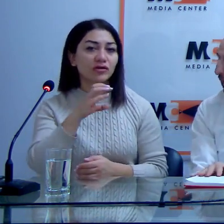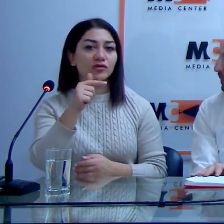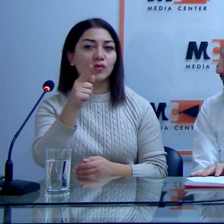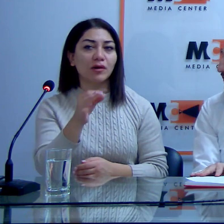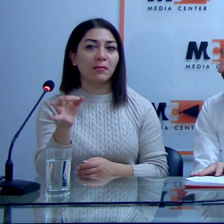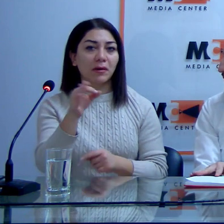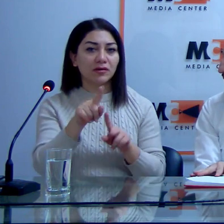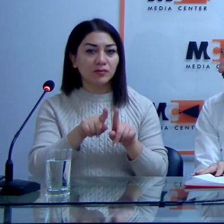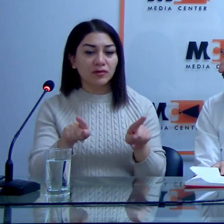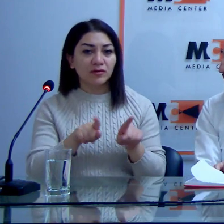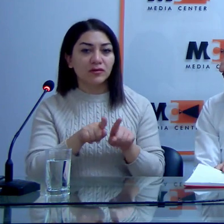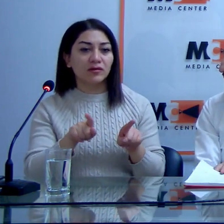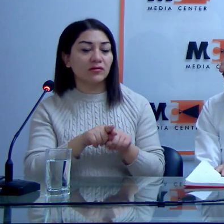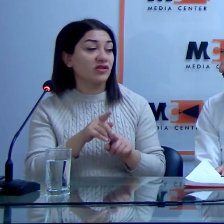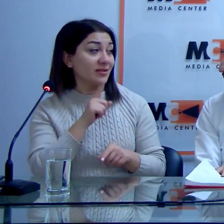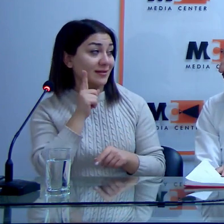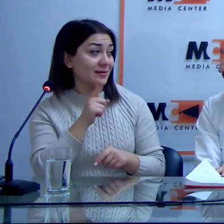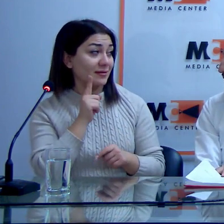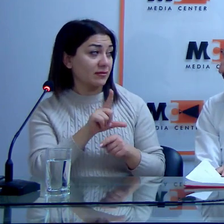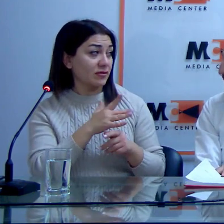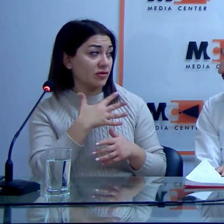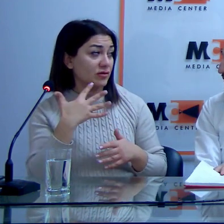տարիքա։